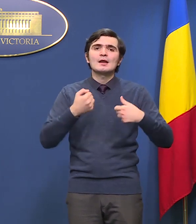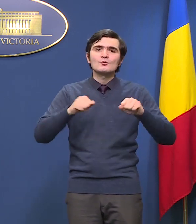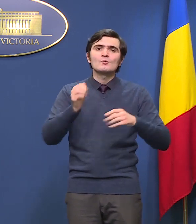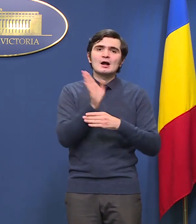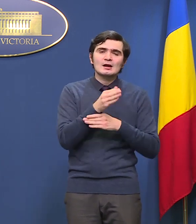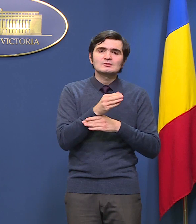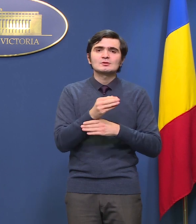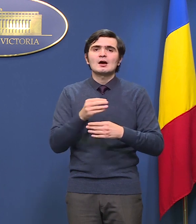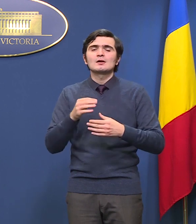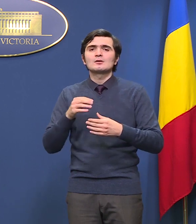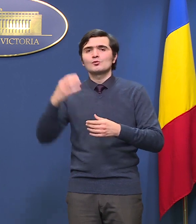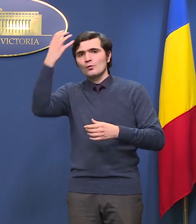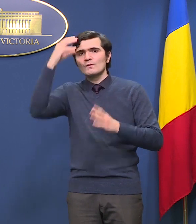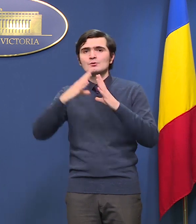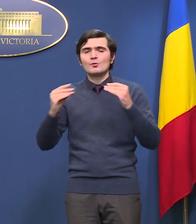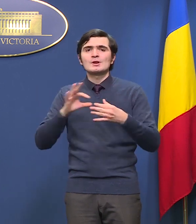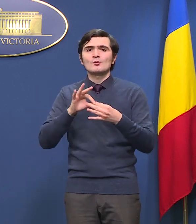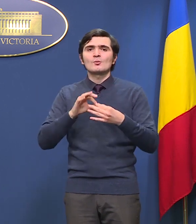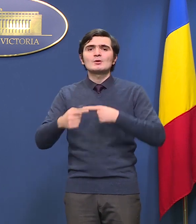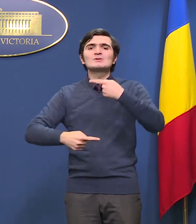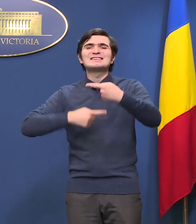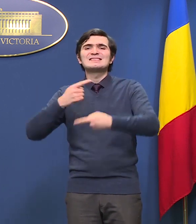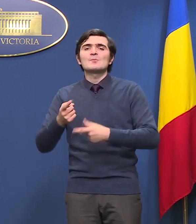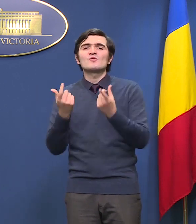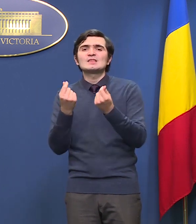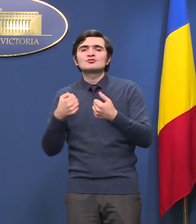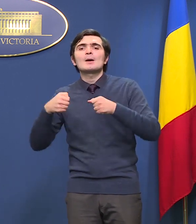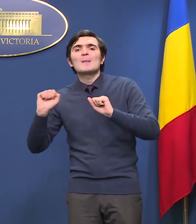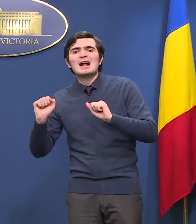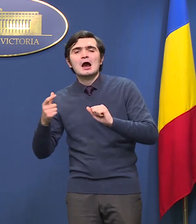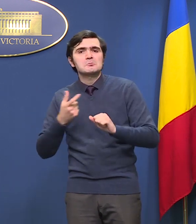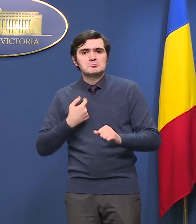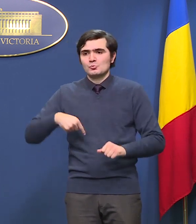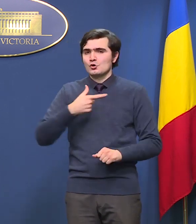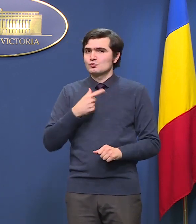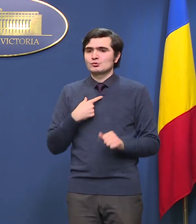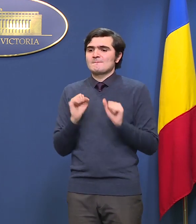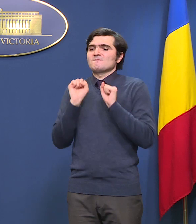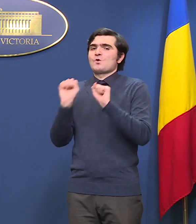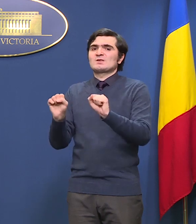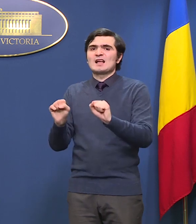financiar bancar. Nu poți forța sistemul financiar bancar să